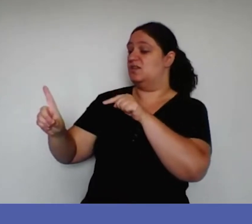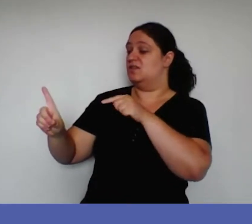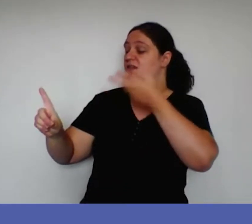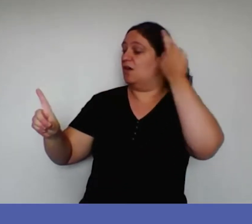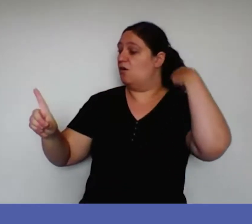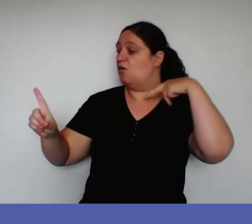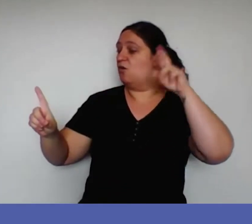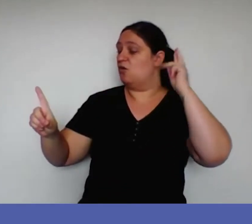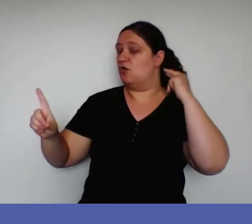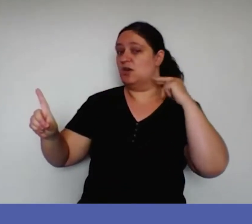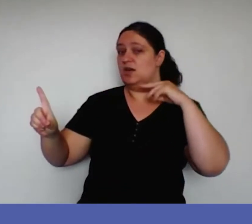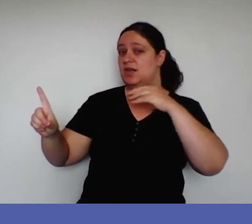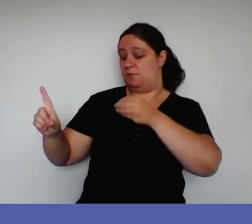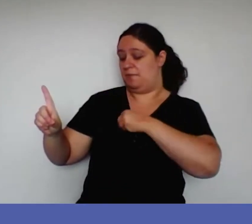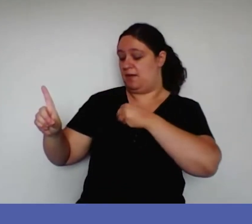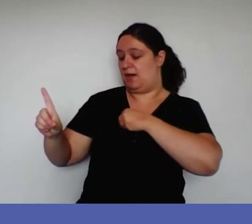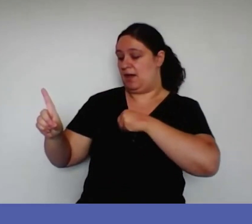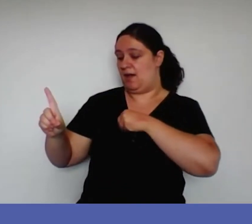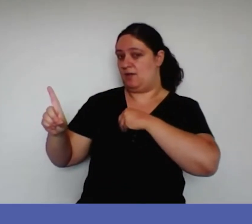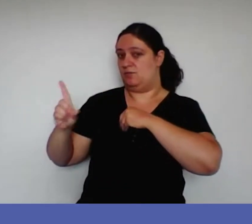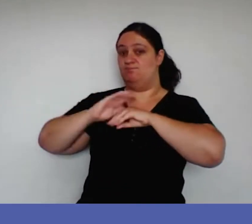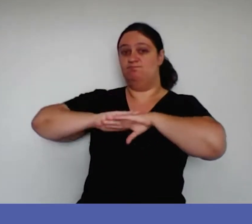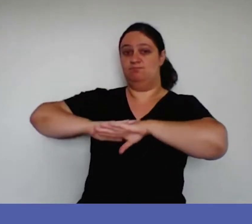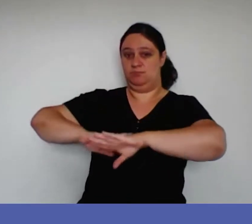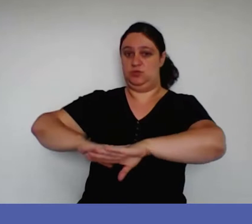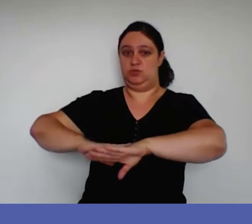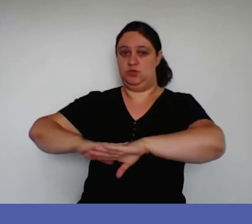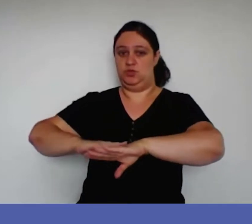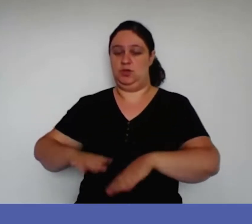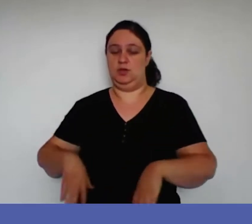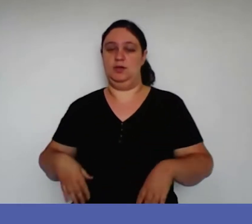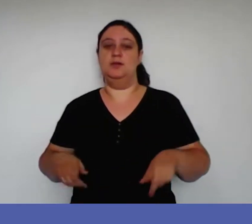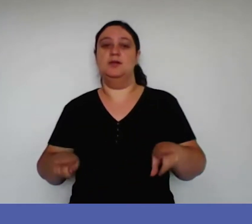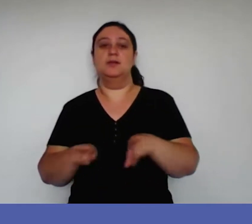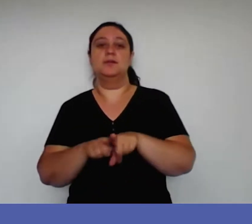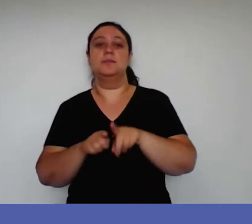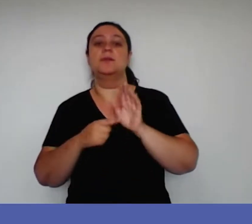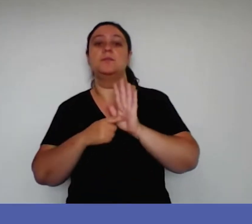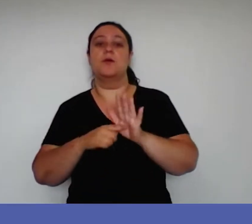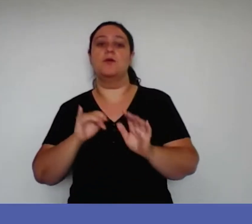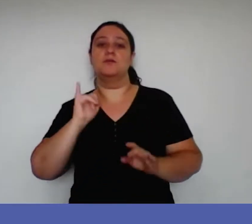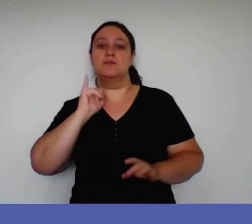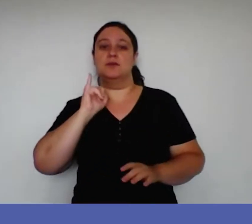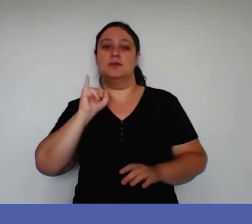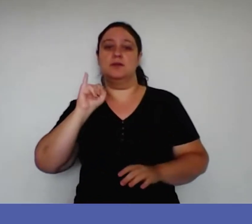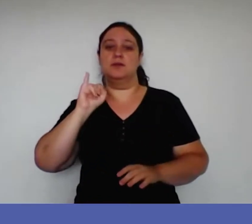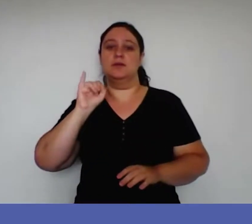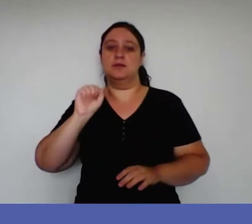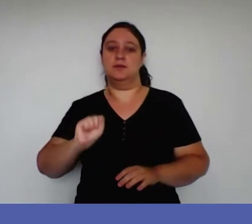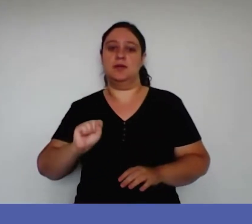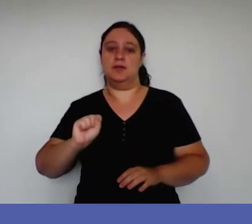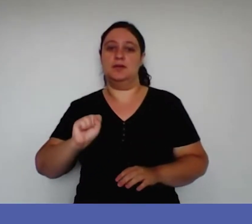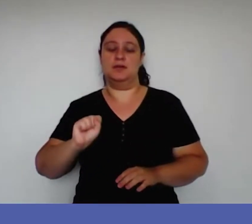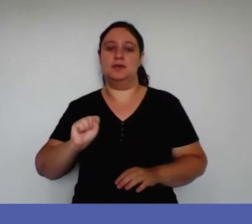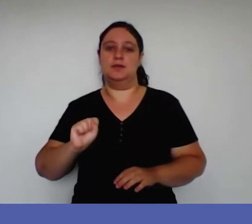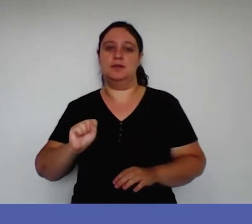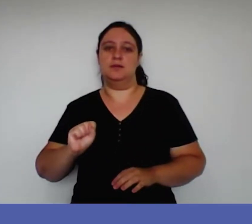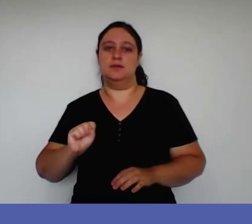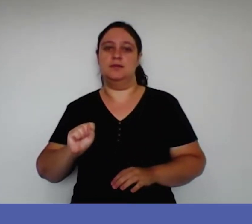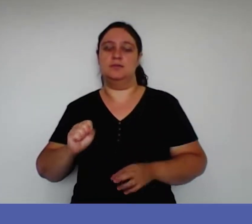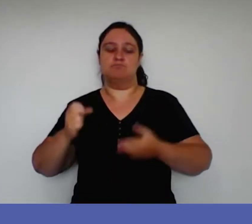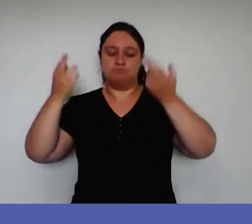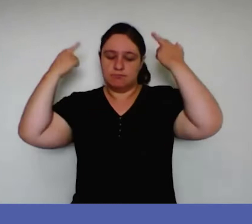E ele é também retratado no livro de Isaías como aquele cordeiro que vai